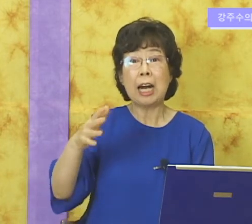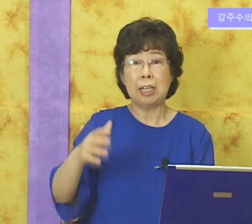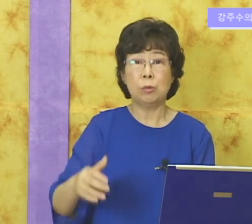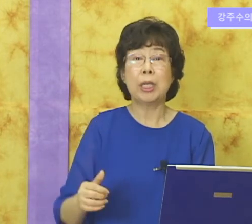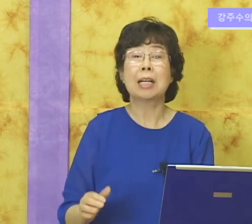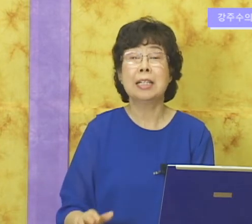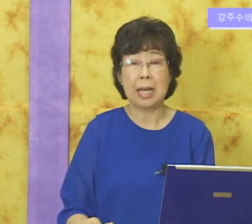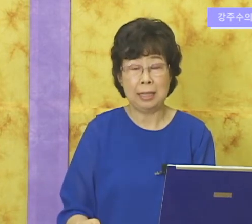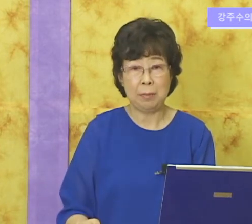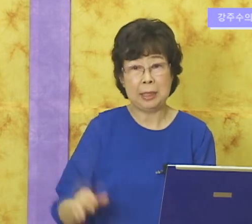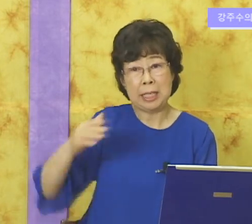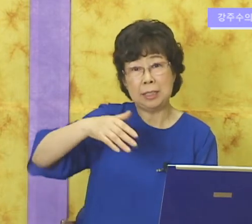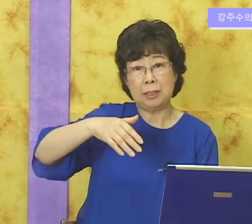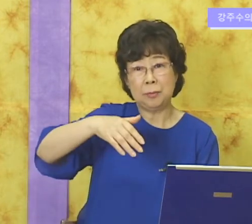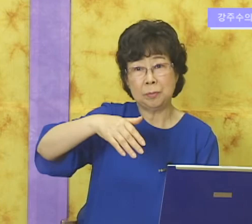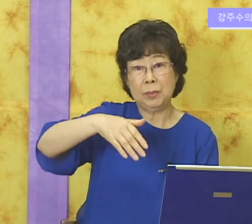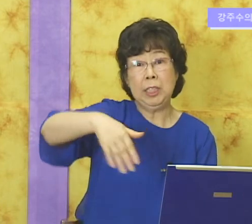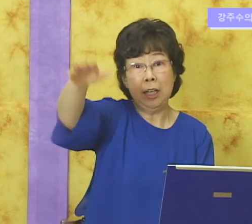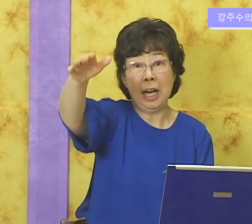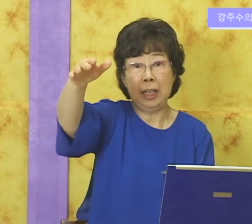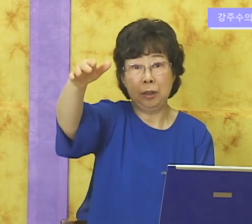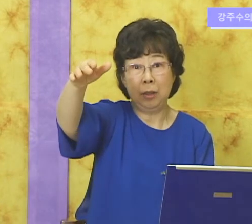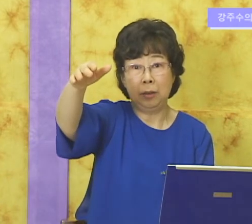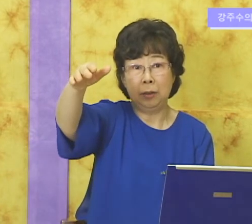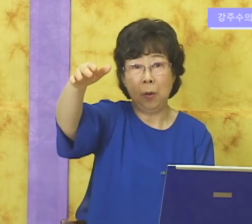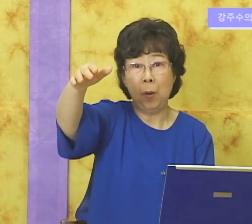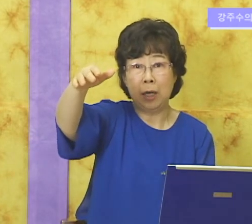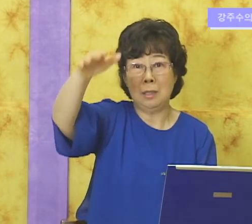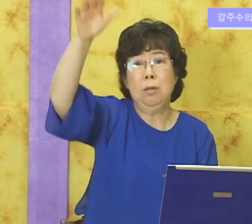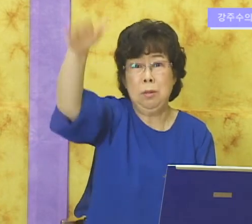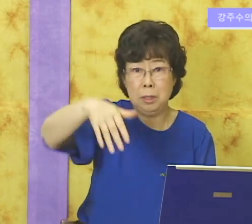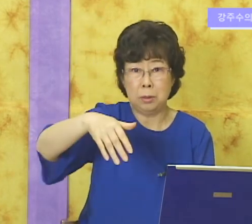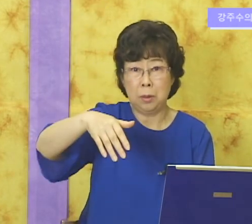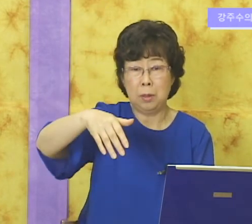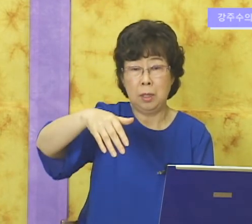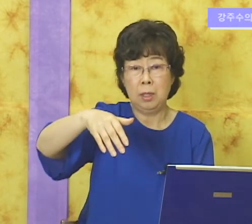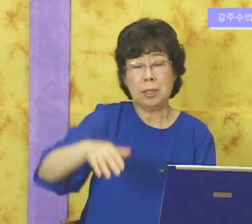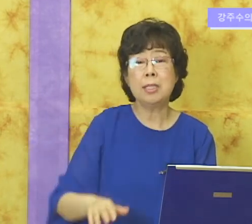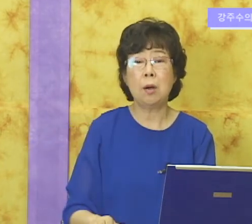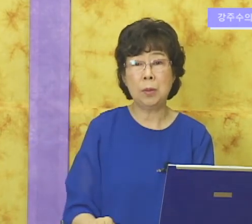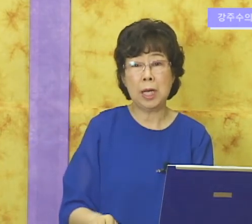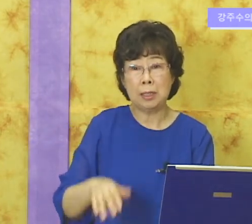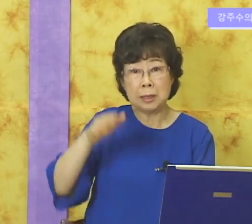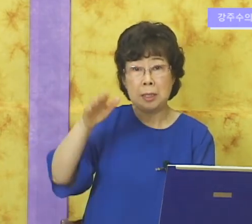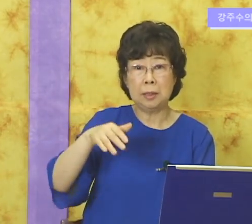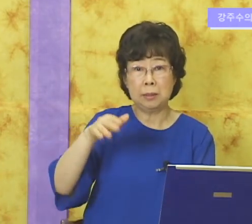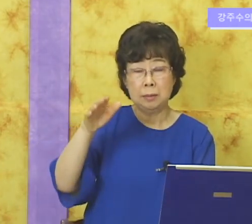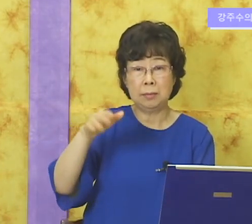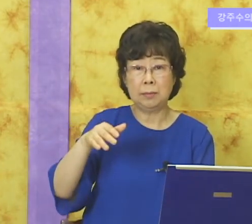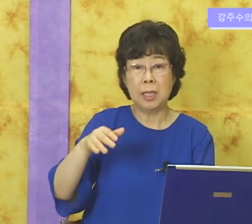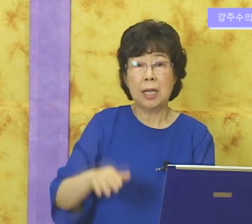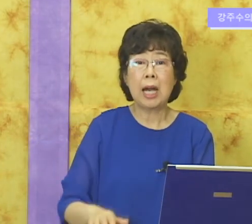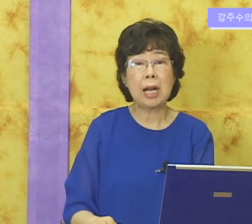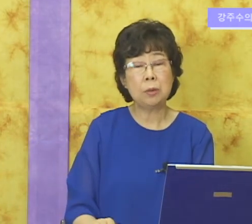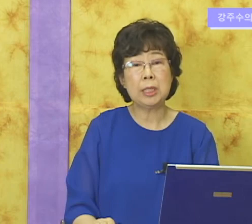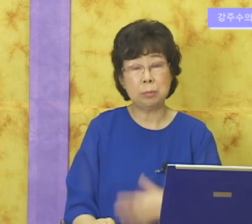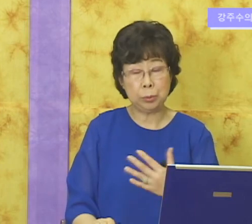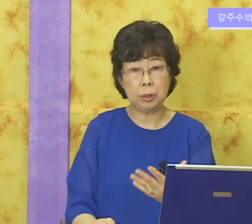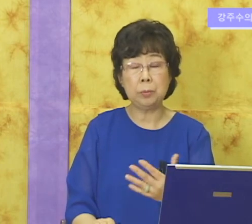가라를 우리가 크게 한다면, 자, 이게 가라죠. 오라는 이거고, 그냥 온나는, 자, 이거 가라도 그냥